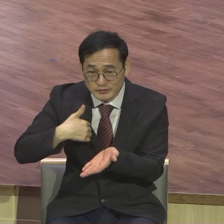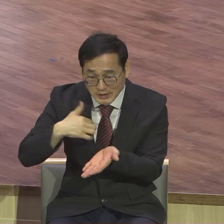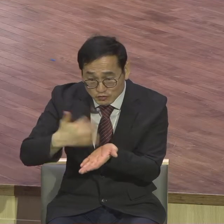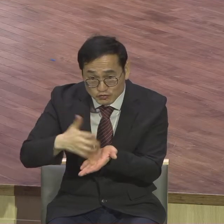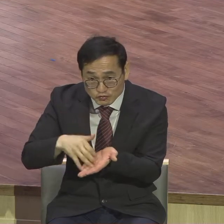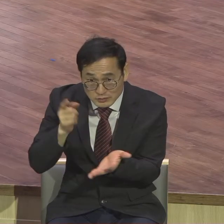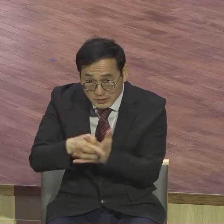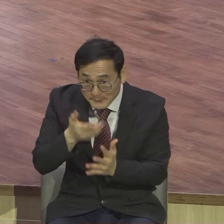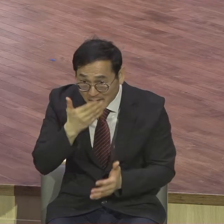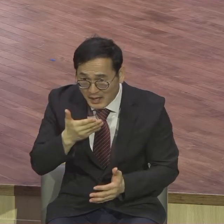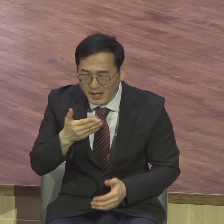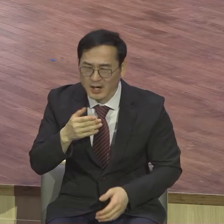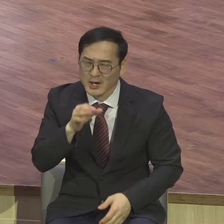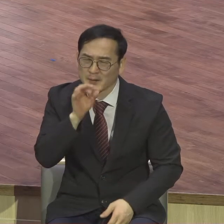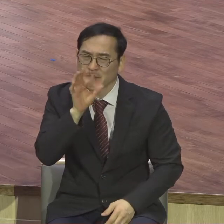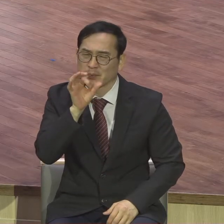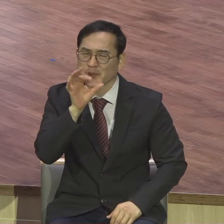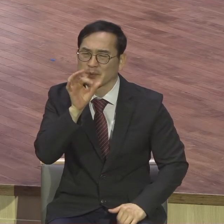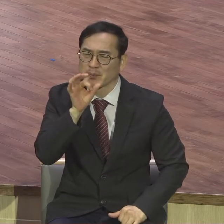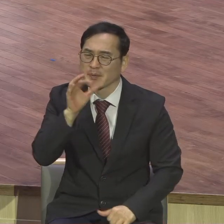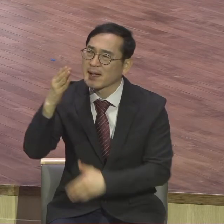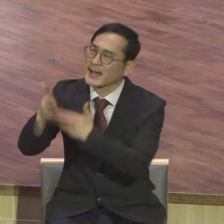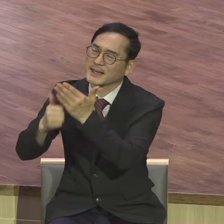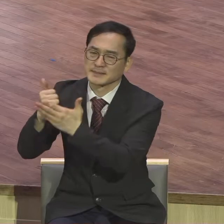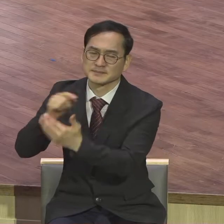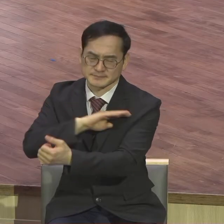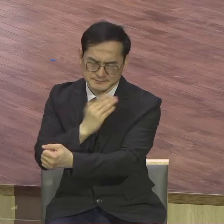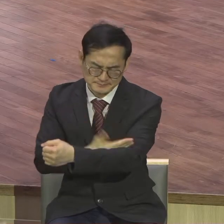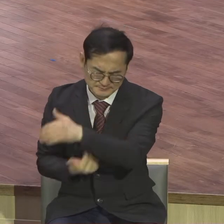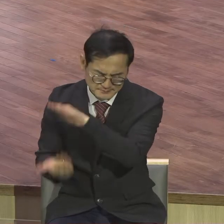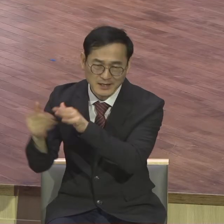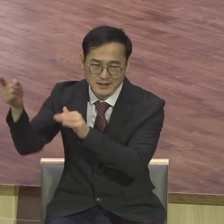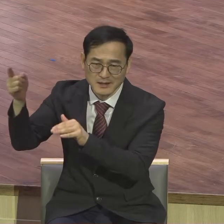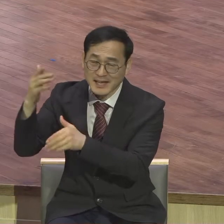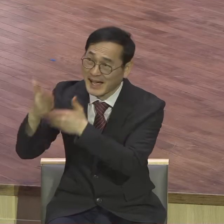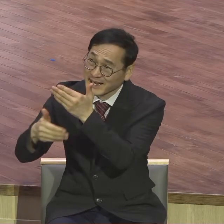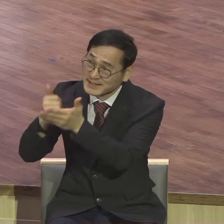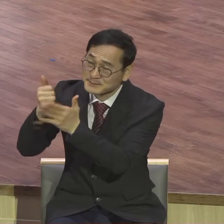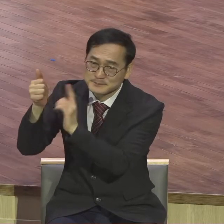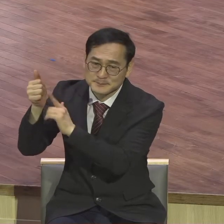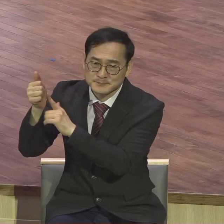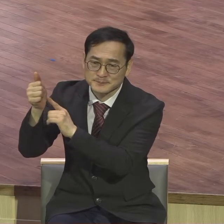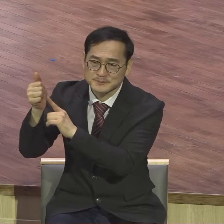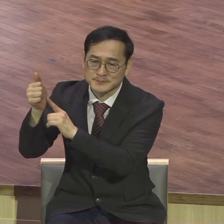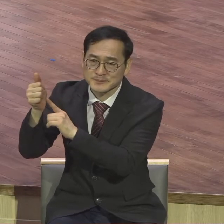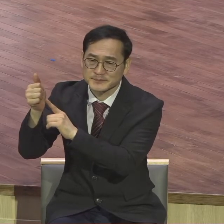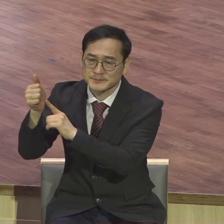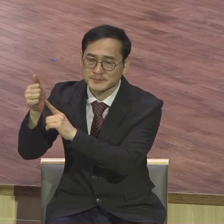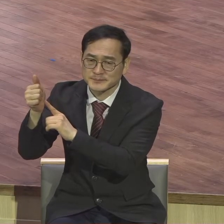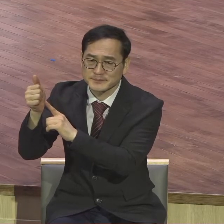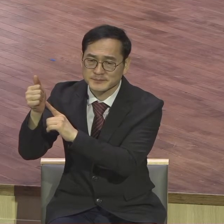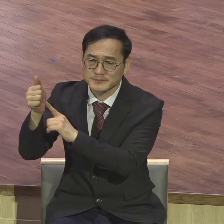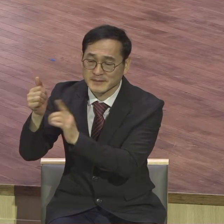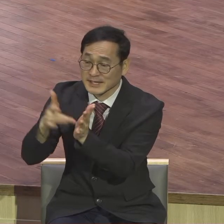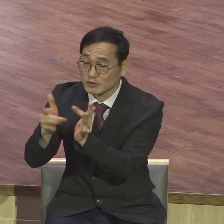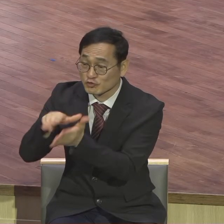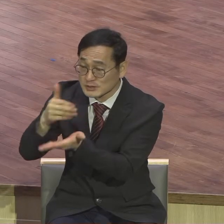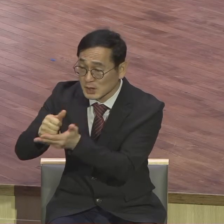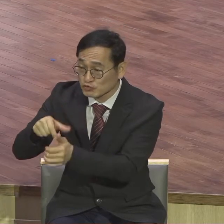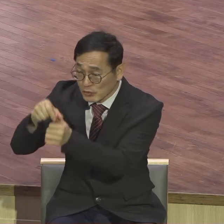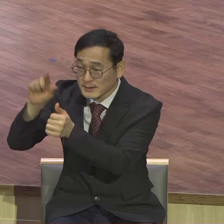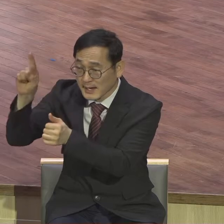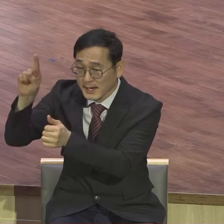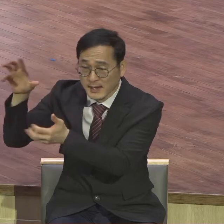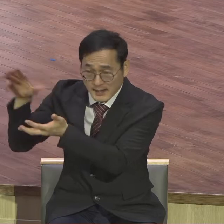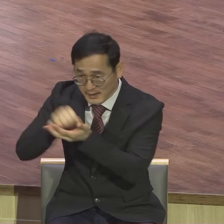100% 순수한 원색적 복음. 100% 그것만이 영혼을 치유하고 새롭게 변화,